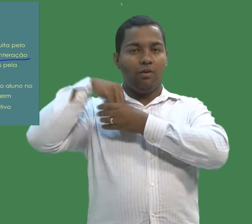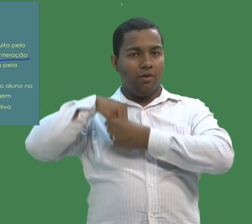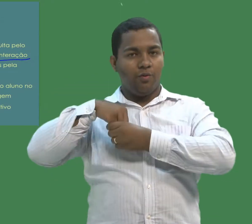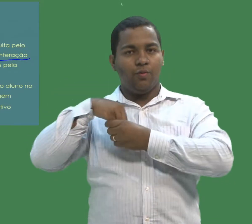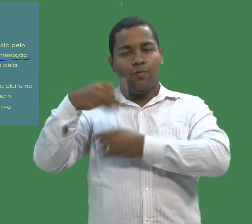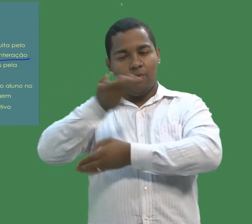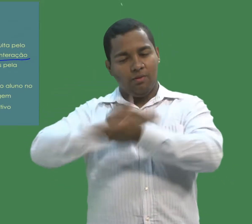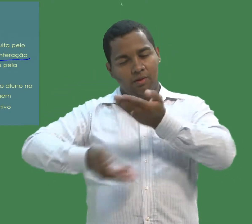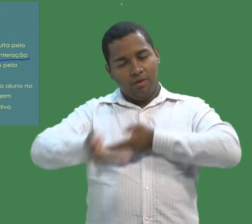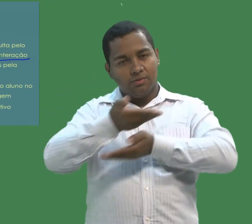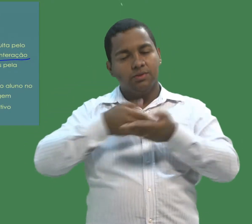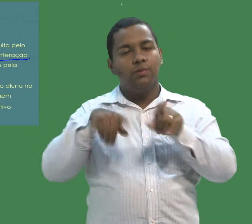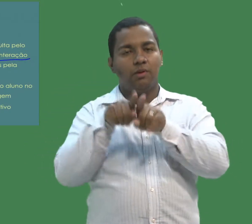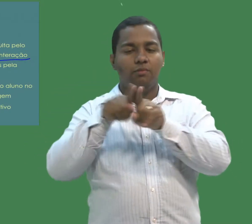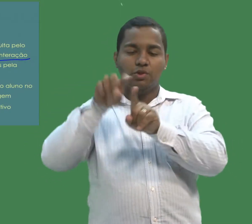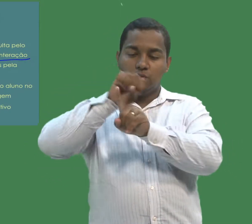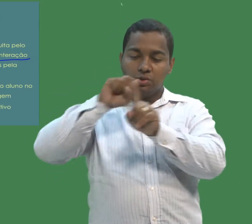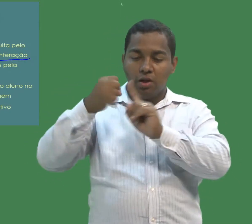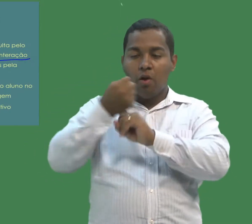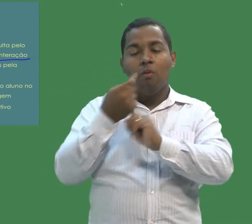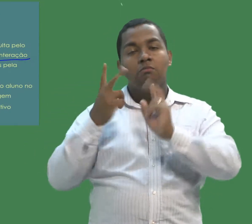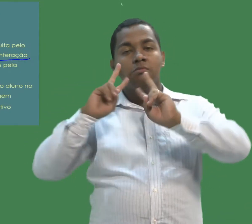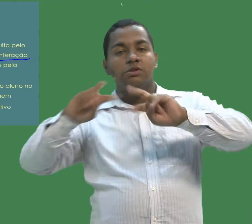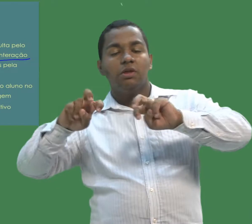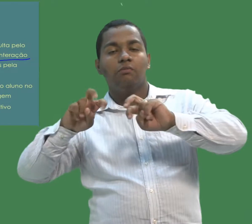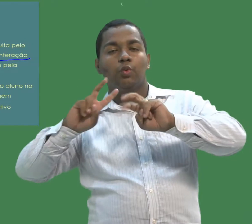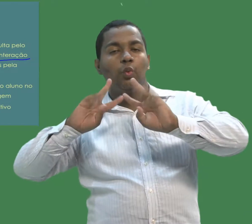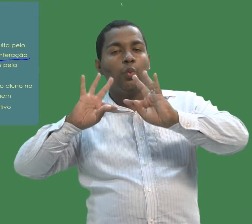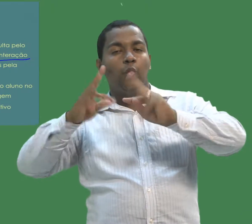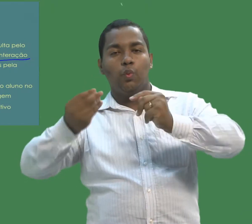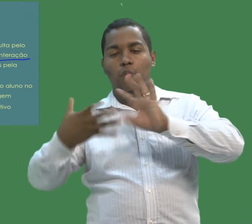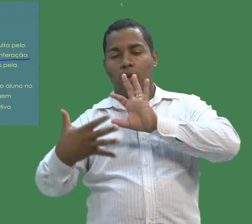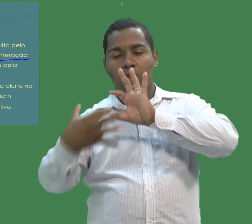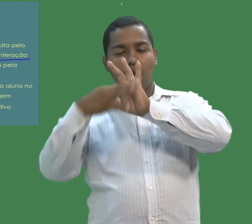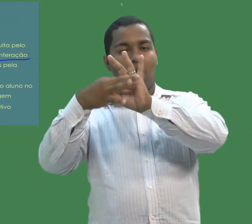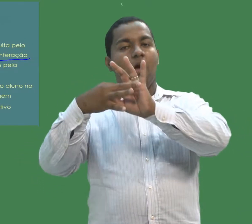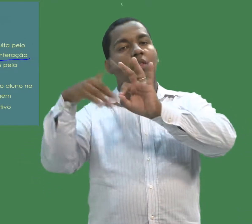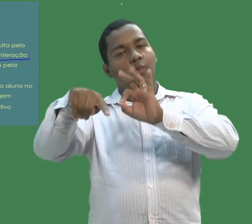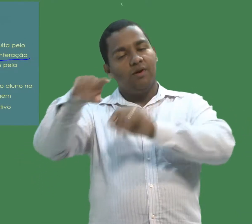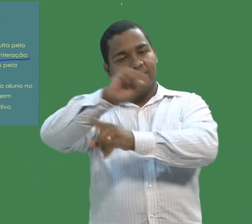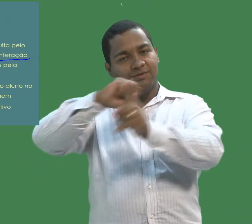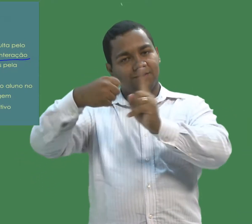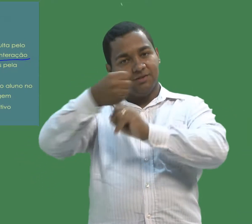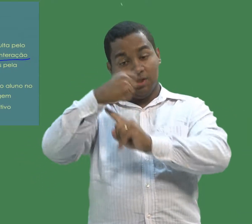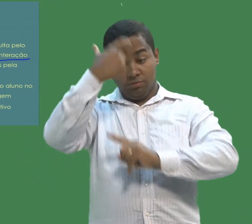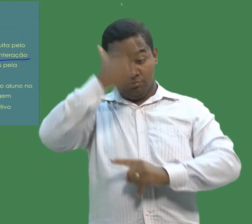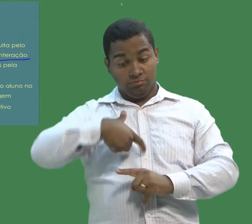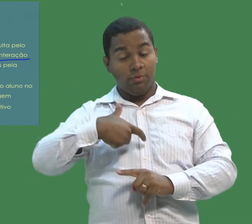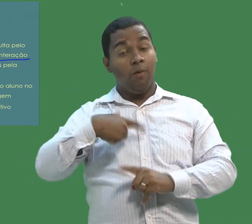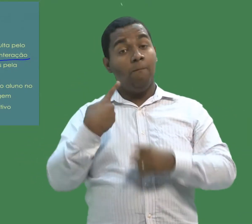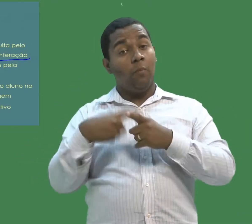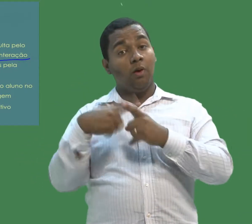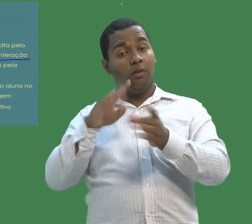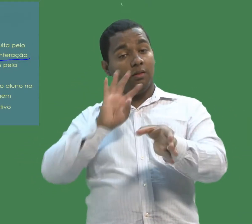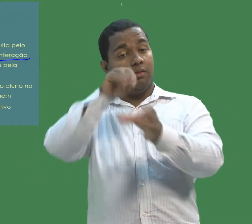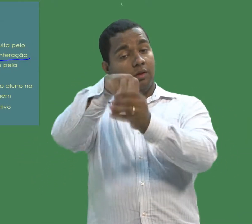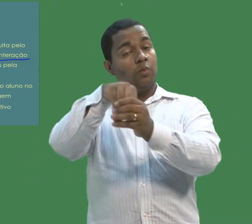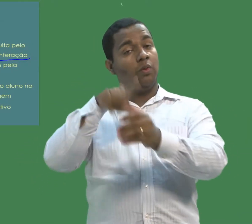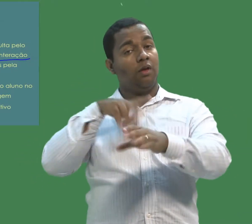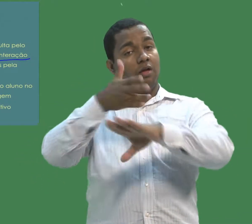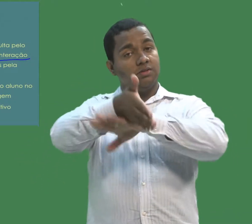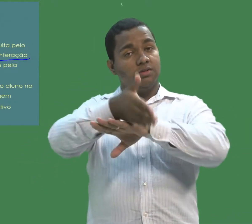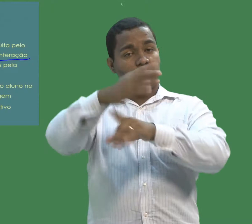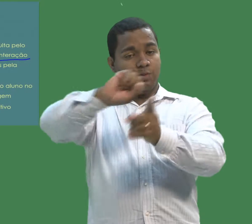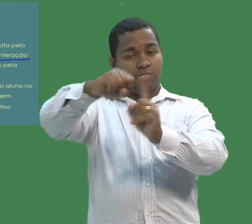social, percebe que tudo está ligado à sociedade. Então, o sujeito, na verdade, só é quem ele é porque ele está no meio social. E é nesse meio